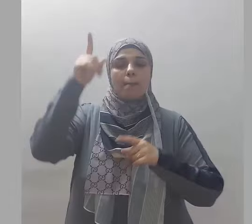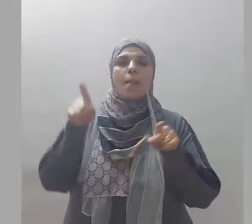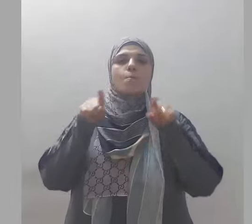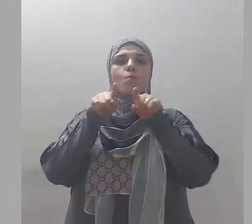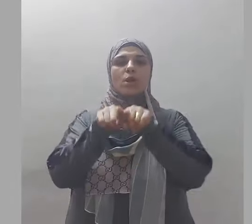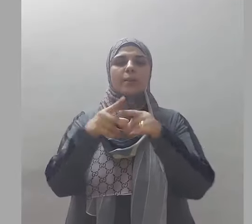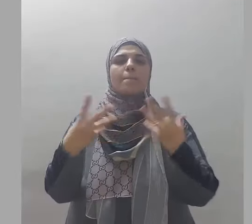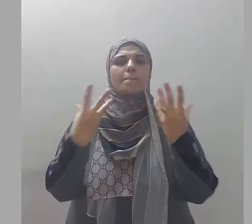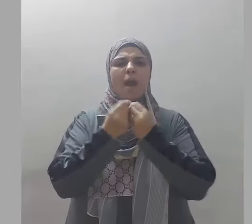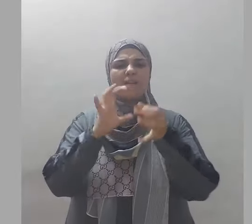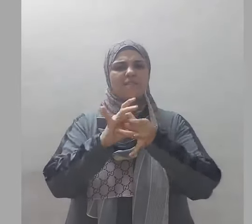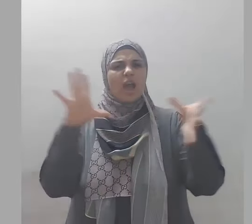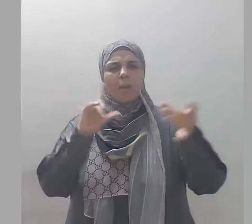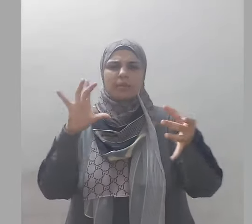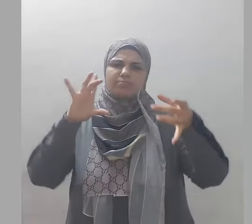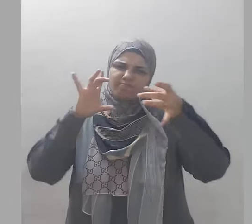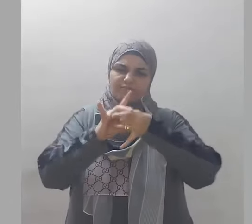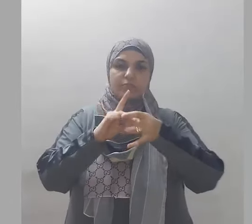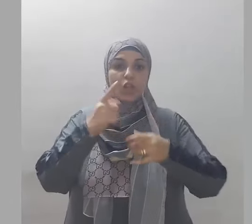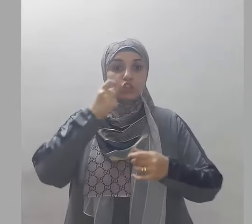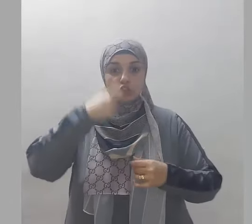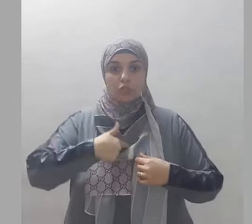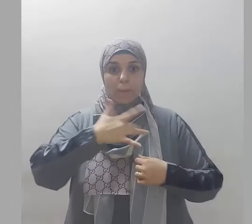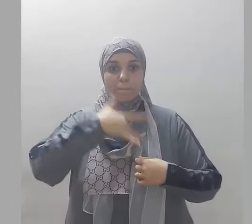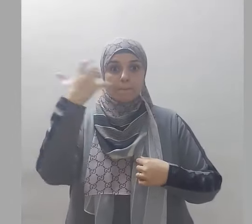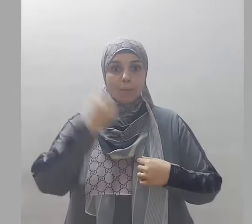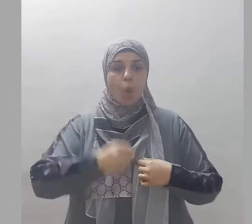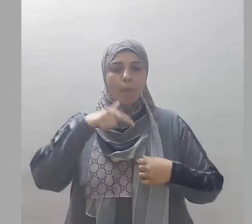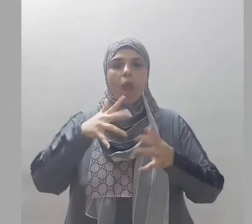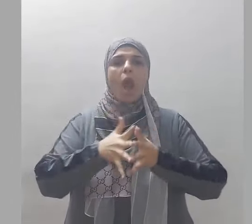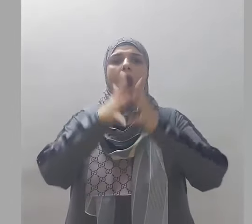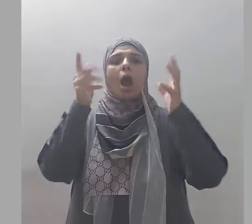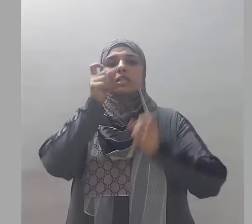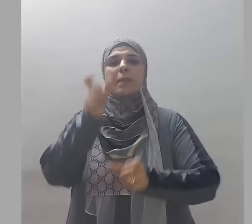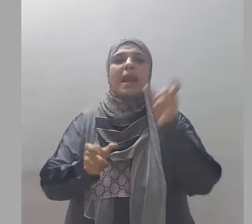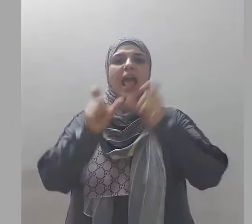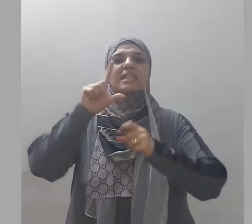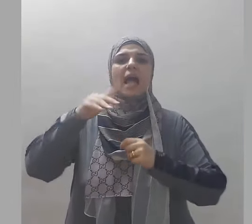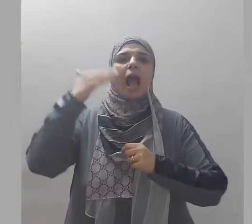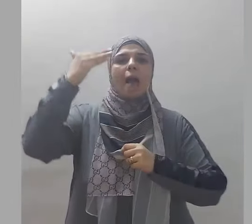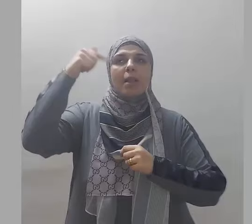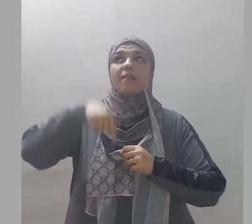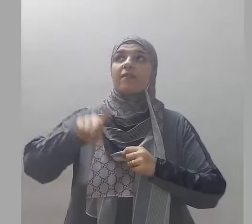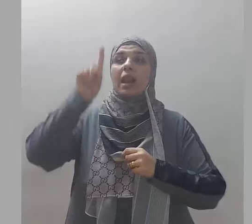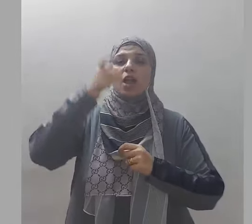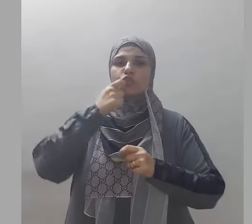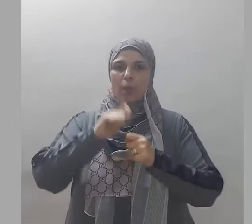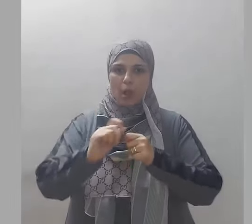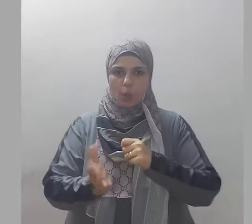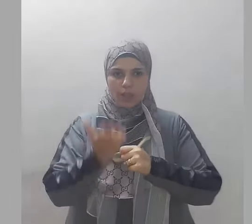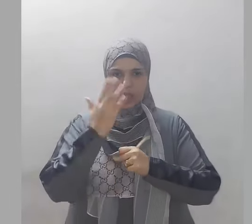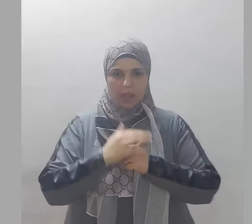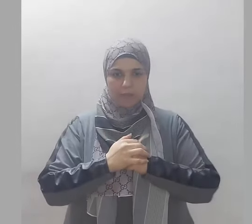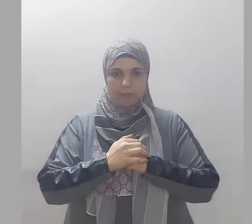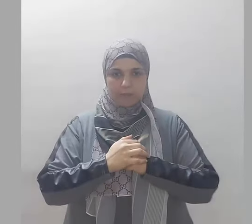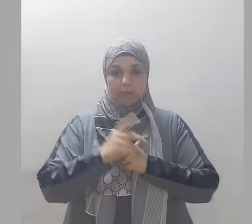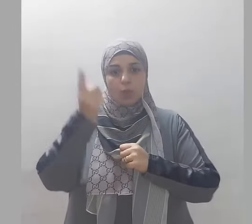لا ينفكان، فالمؤمنون هم أعظم الناس أملا في الله عز وجل، وأكثرهم